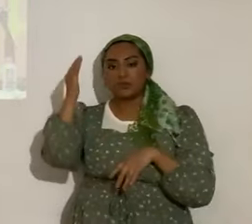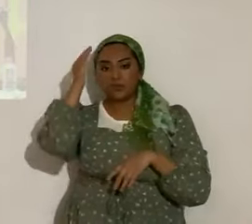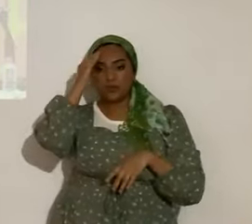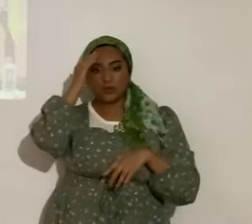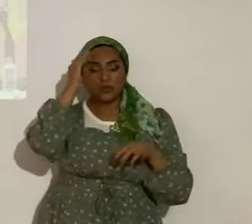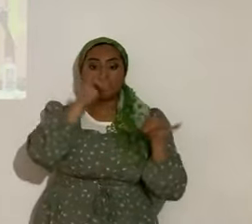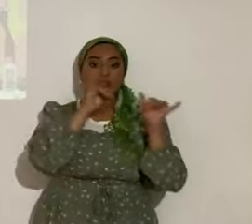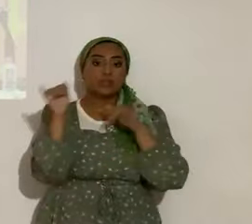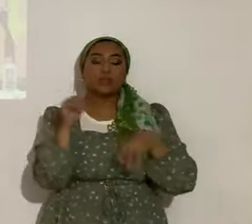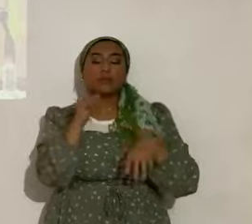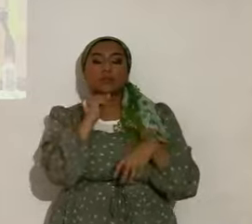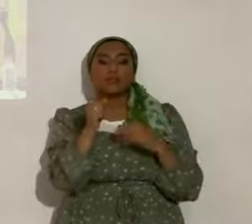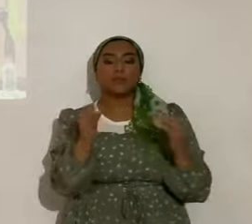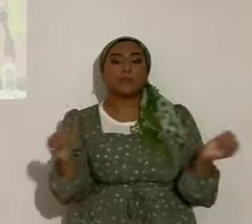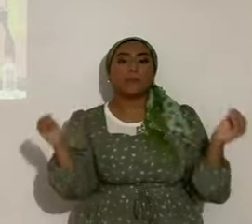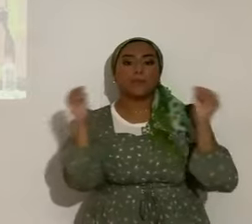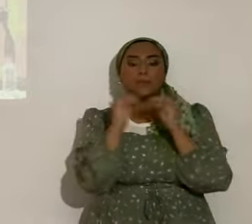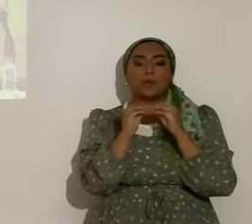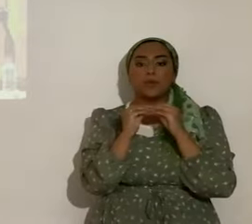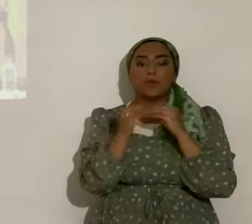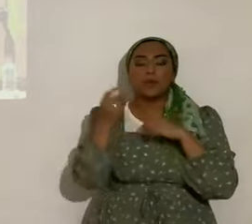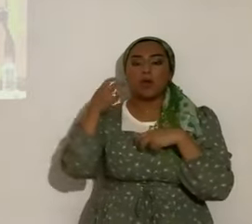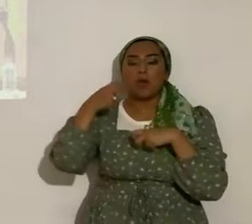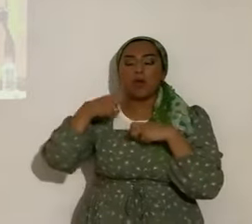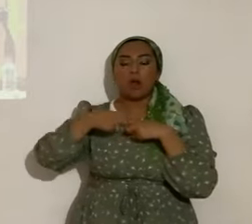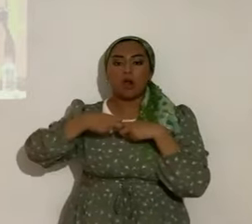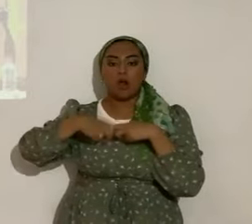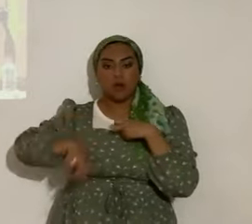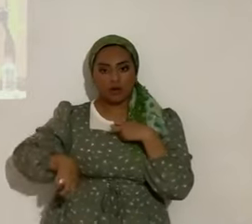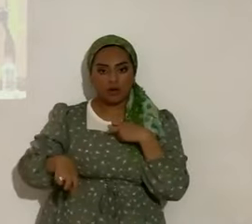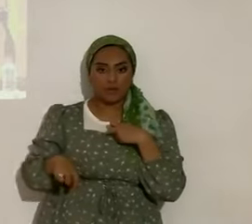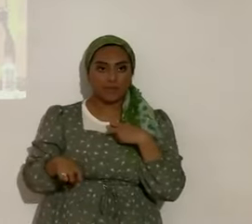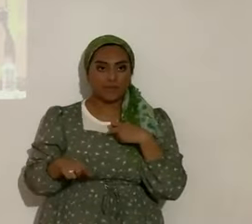también que es más difícil